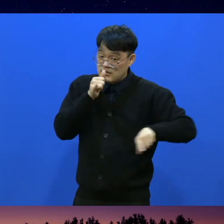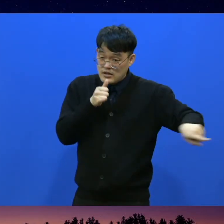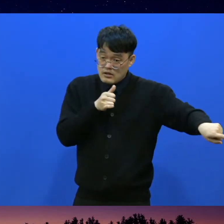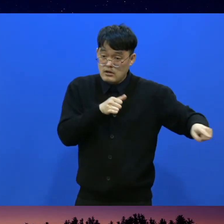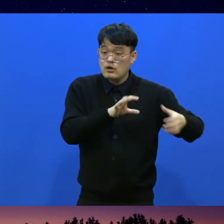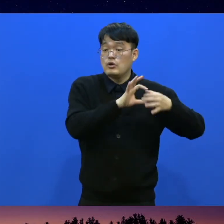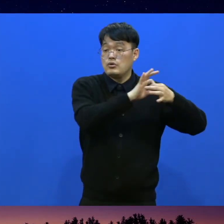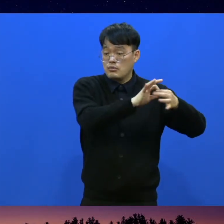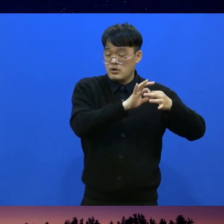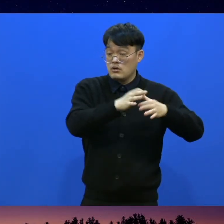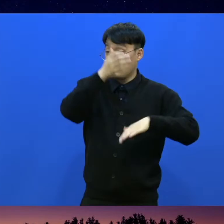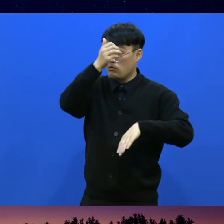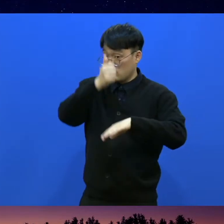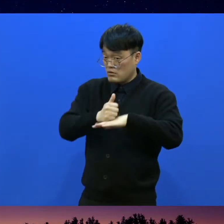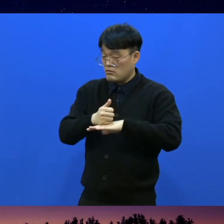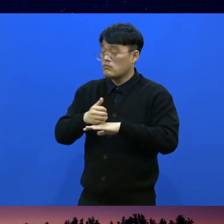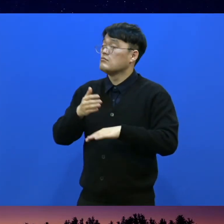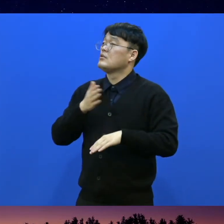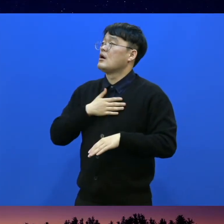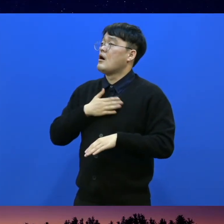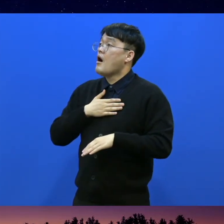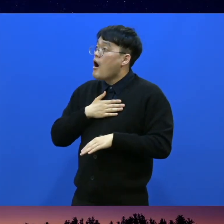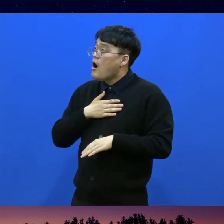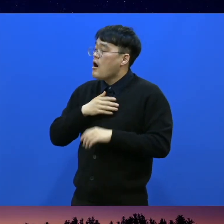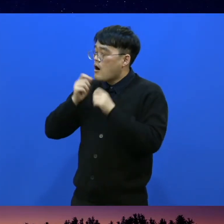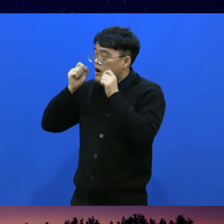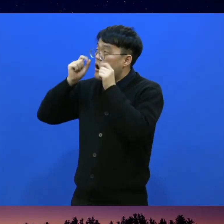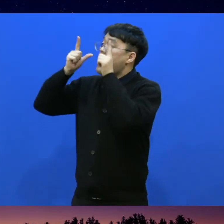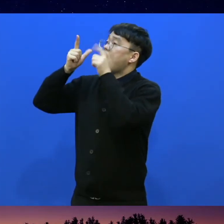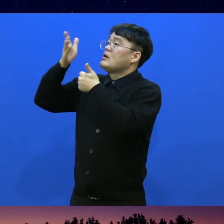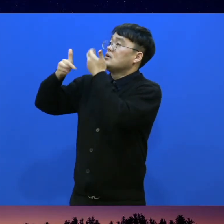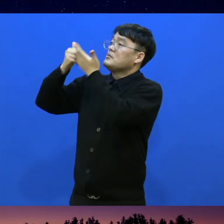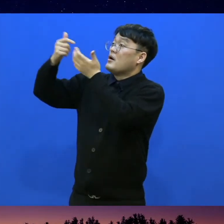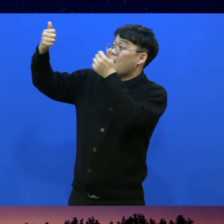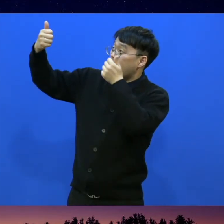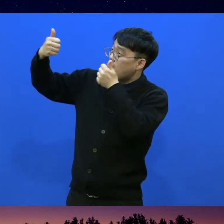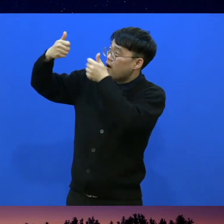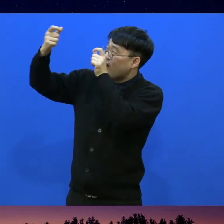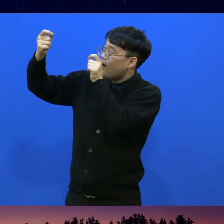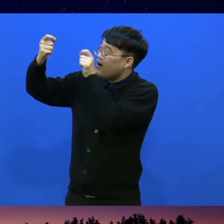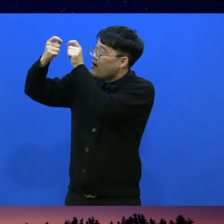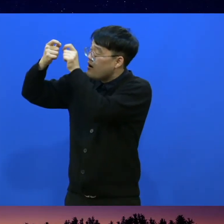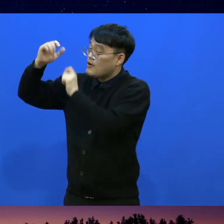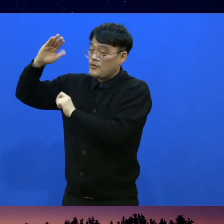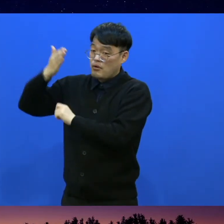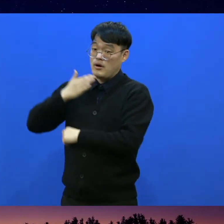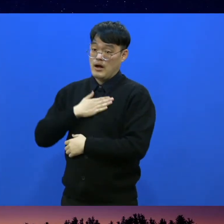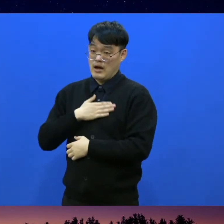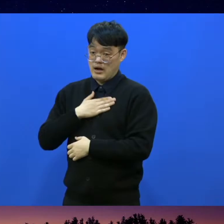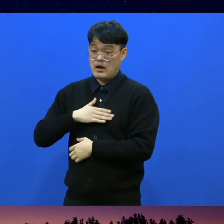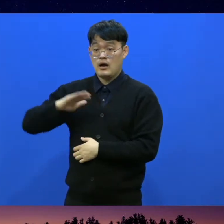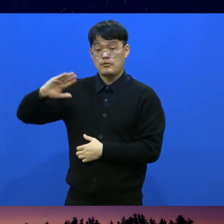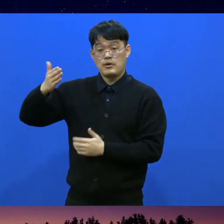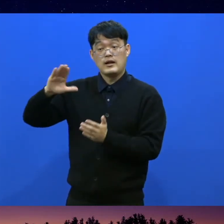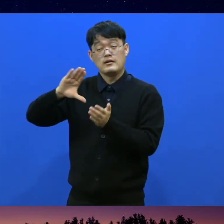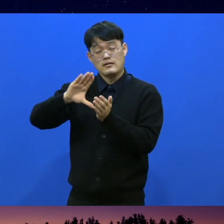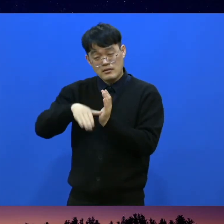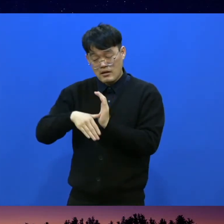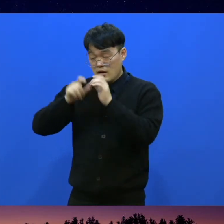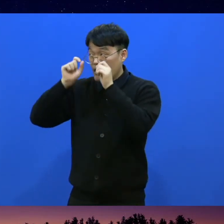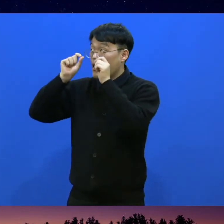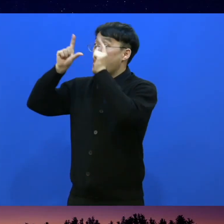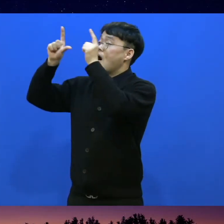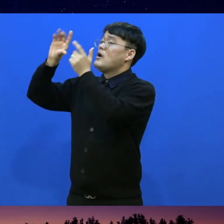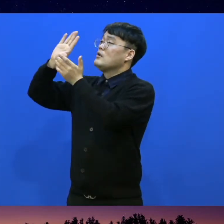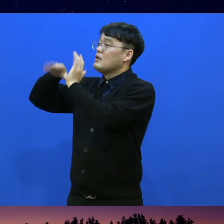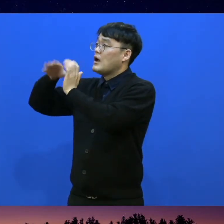통하여 하나님에게로 더 가까이 가게 되고 하나님을 더 알아갈 때 그 하나님이 그 상황까지 다루고